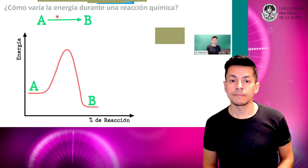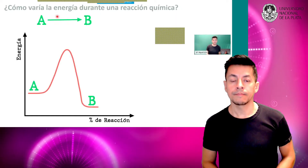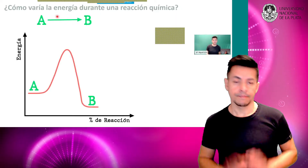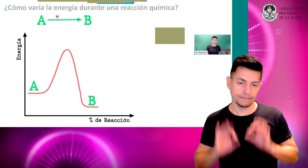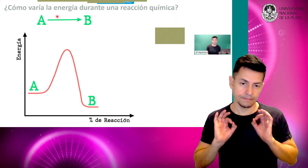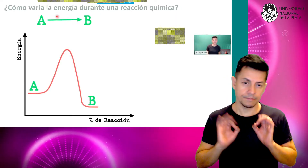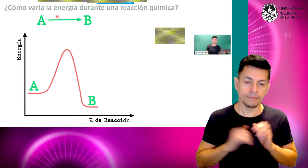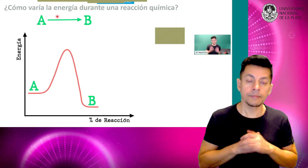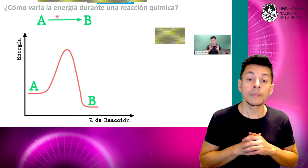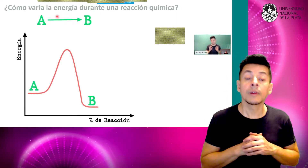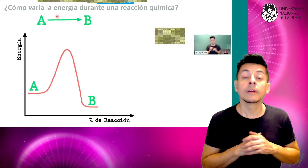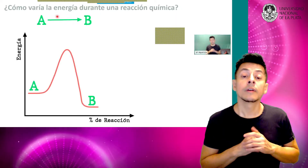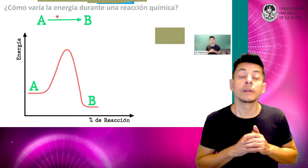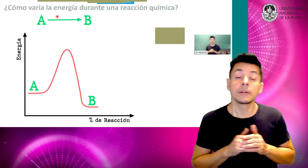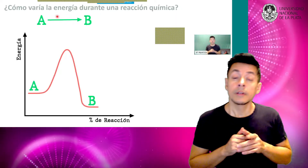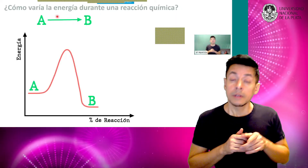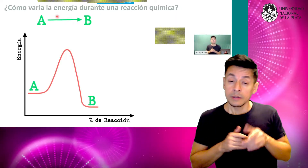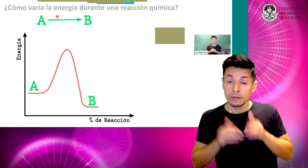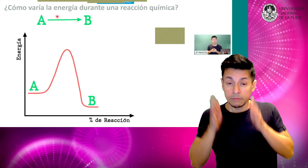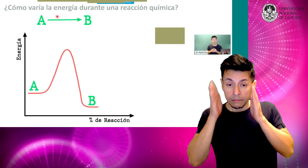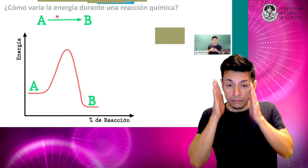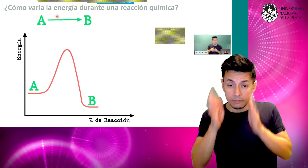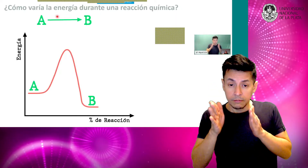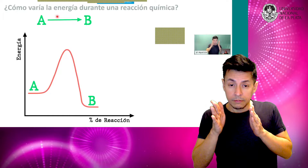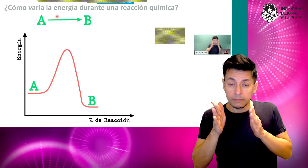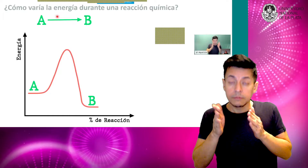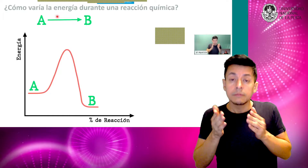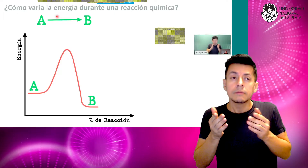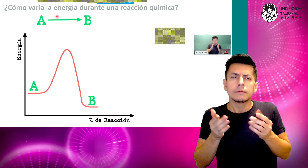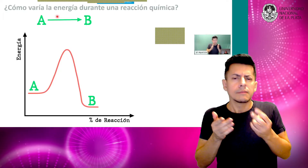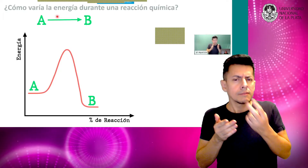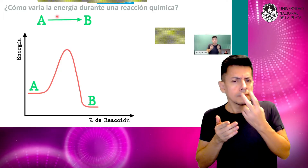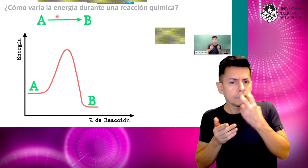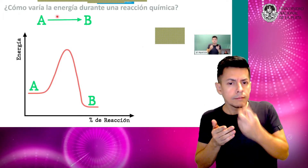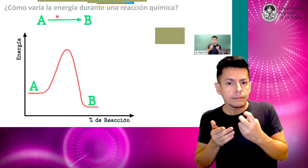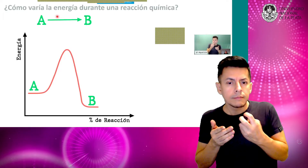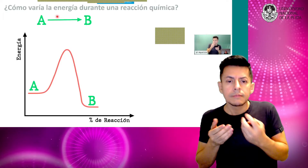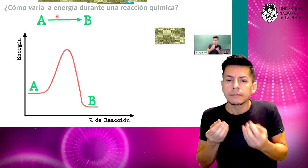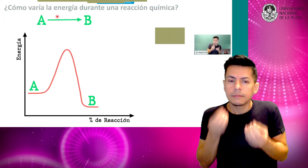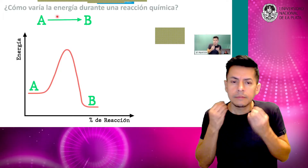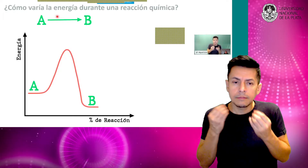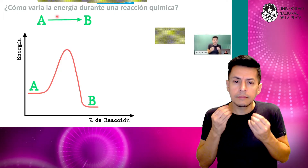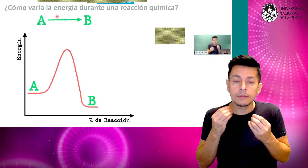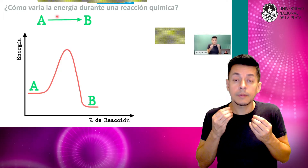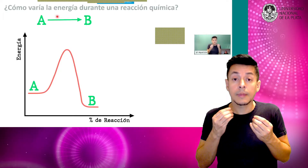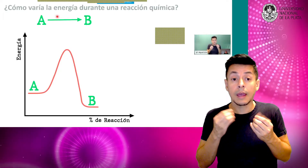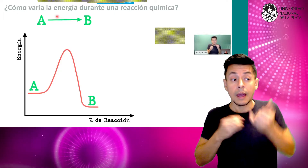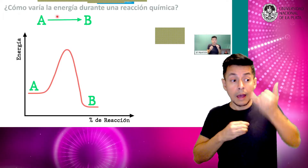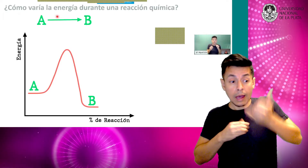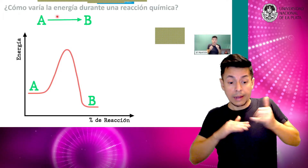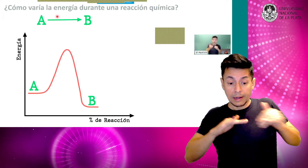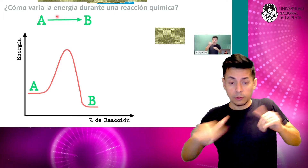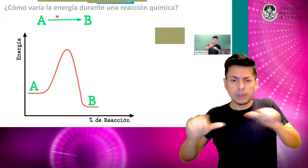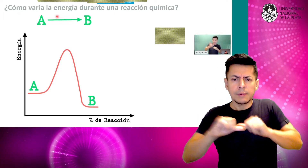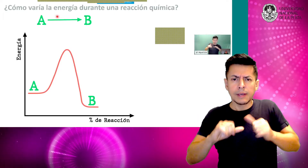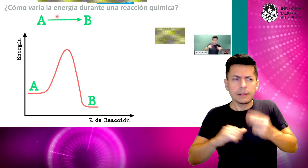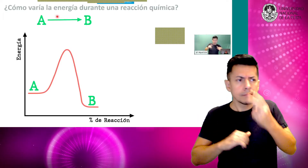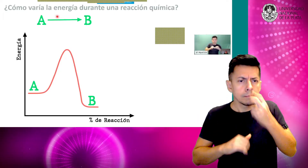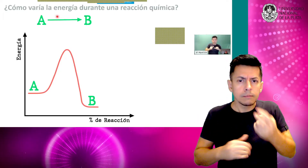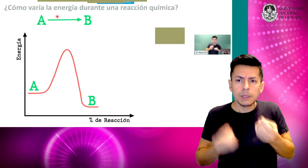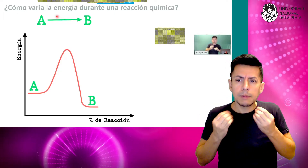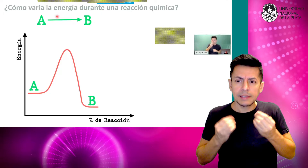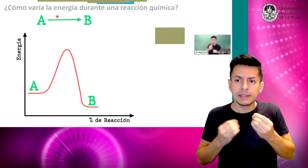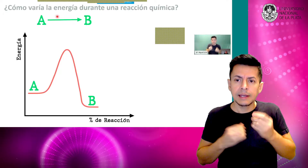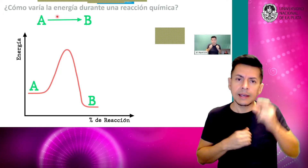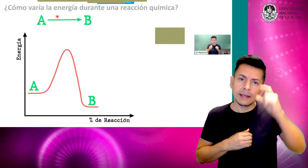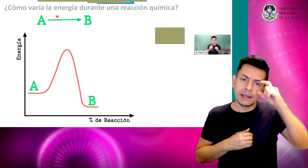Ahora vamos a ver qué pasa con la energía durante una reacción química y cómo intervienen las enzimas